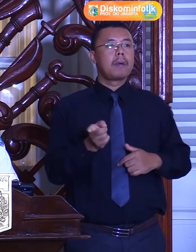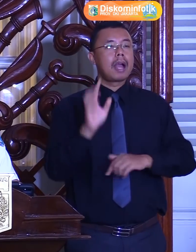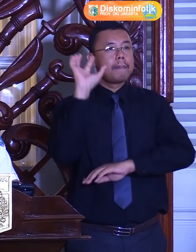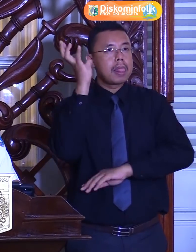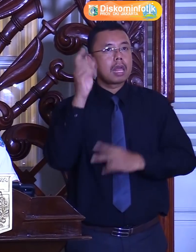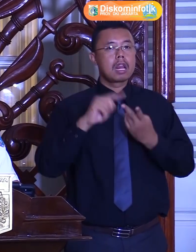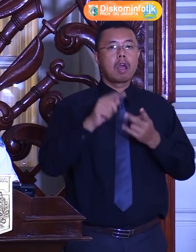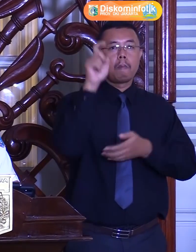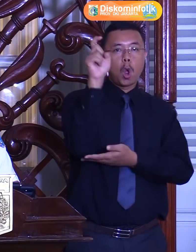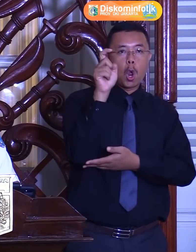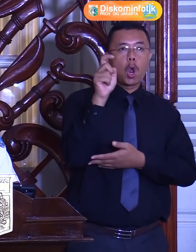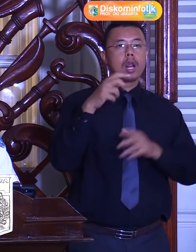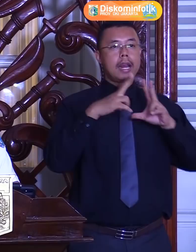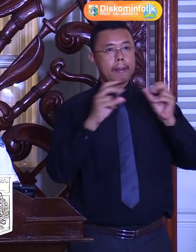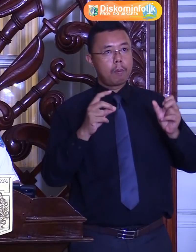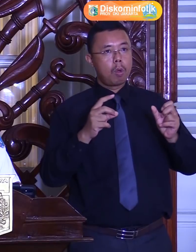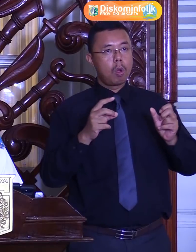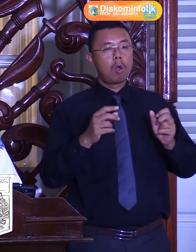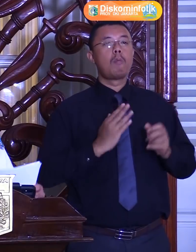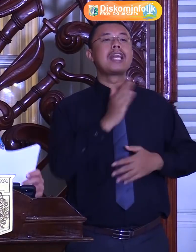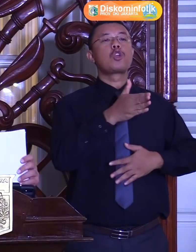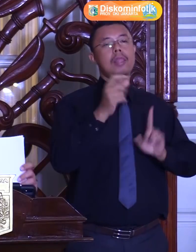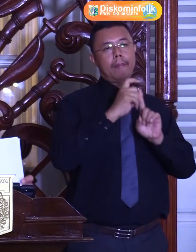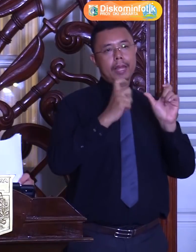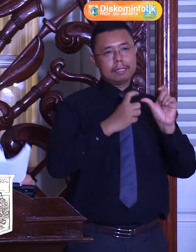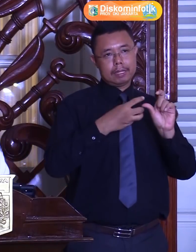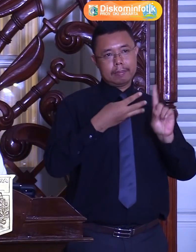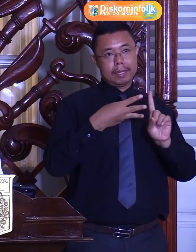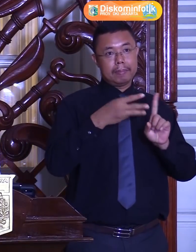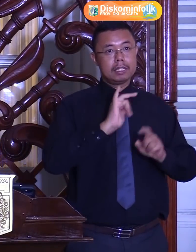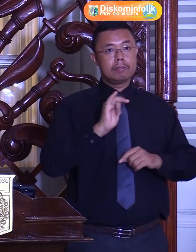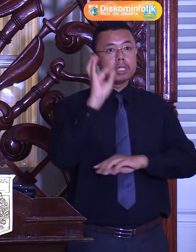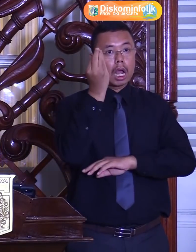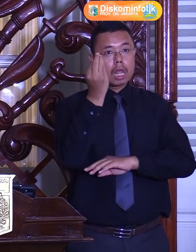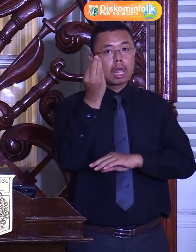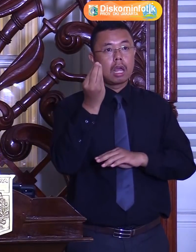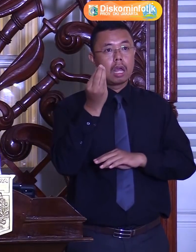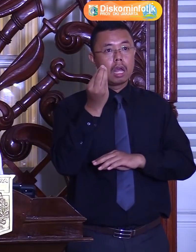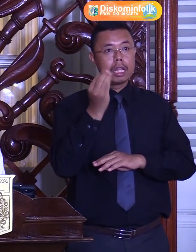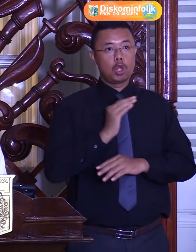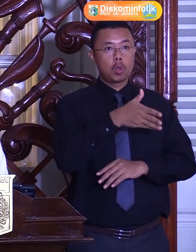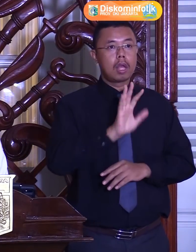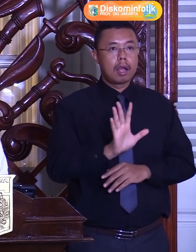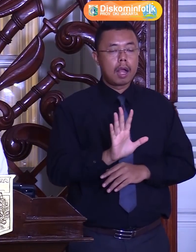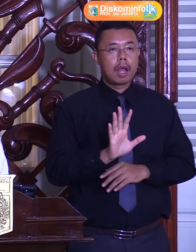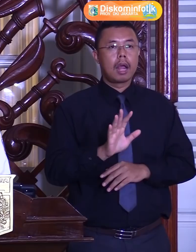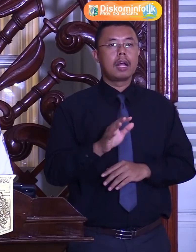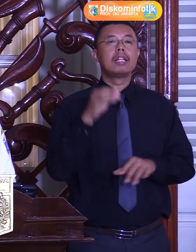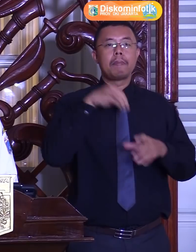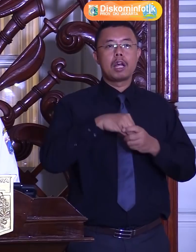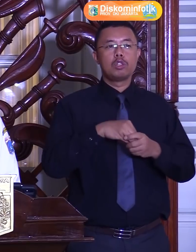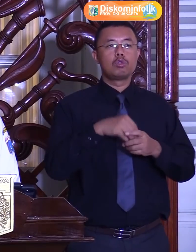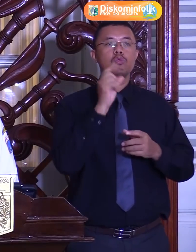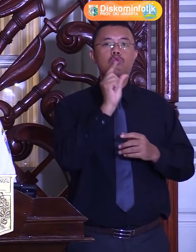dan Bogor, Depok juga akan melakukan PSBB seperti juga dalam waktu dekat ini? Dan untuk